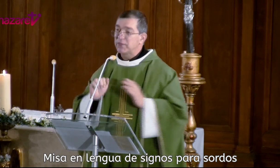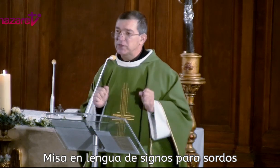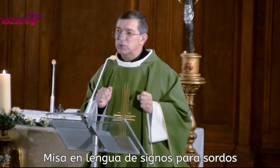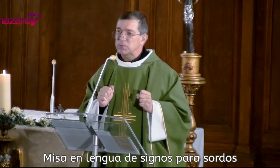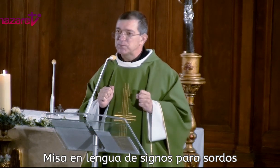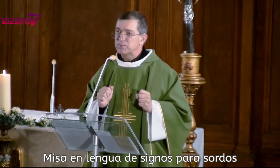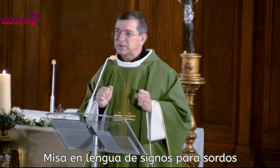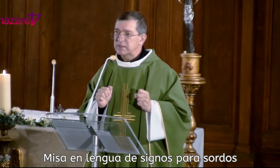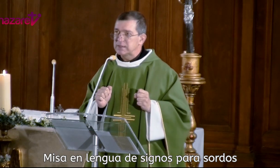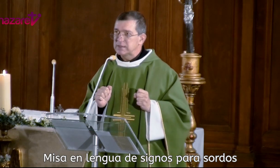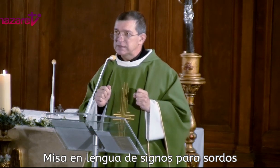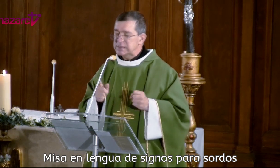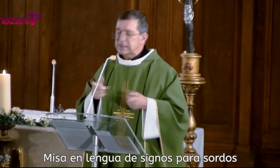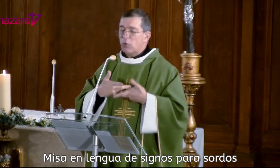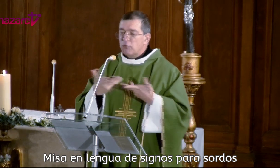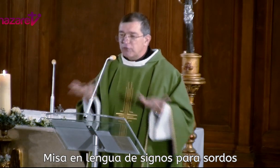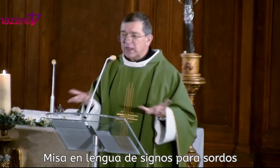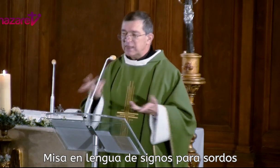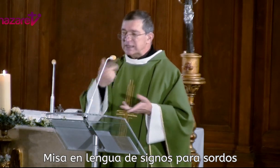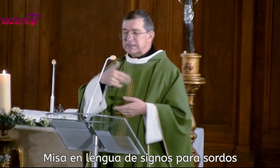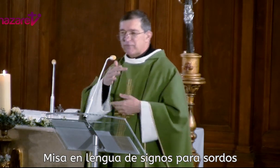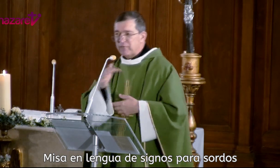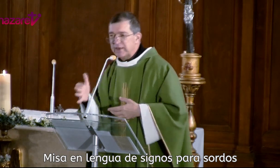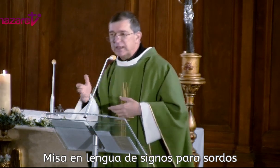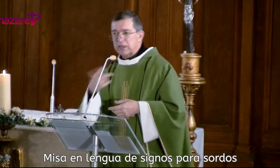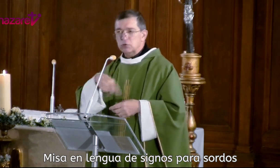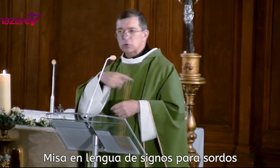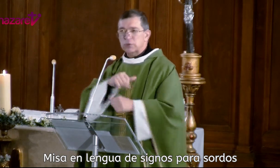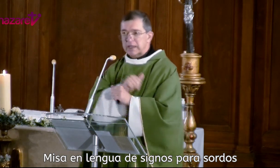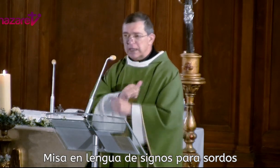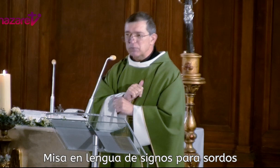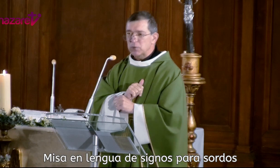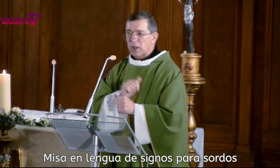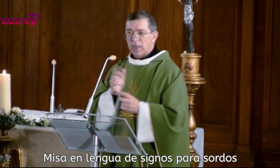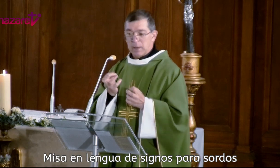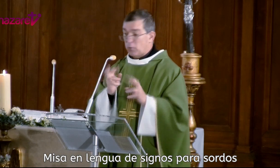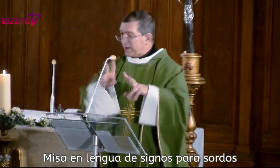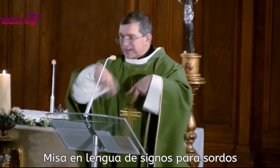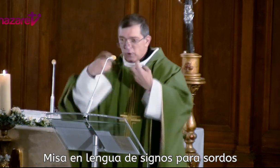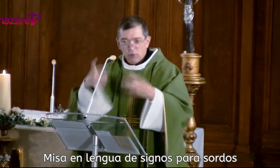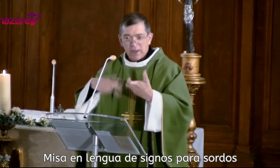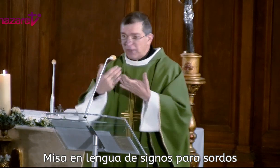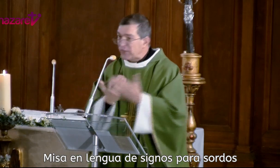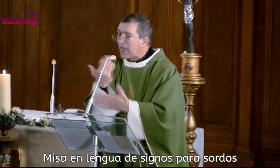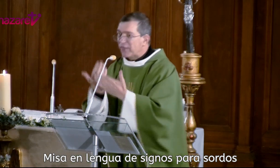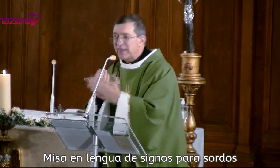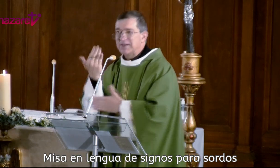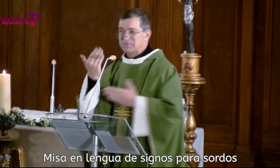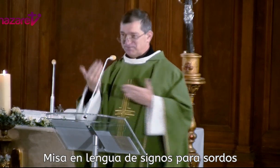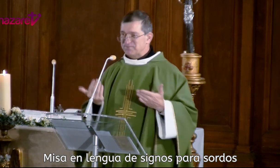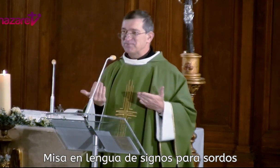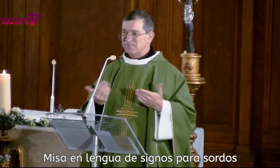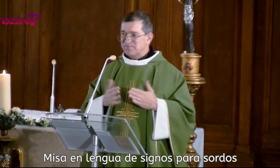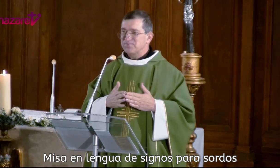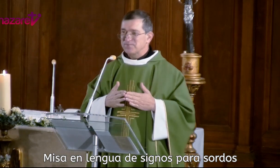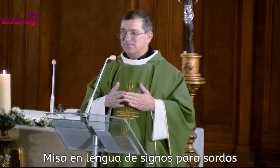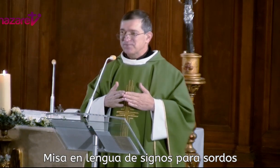empecido. Esta confianza, esta fe que nosotros tenemos que renovar día a día